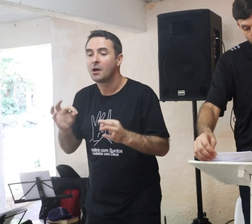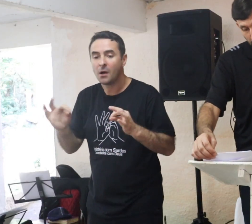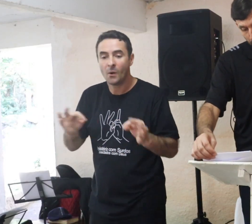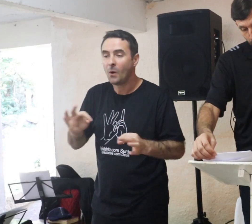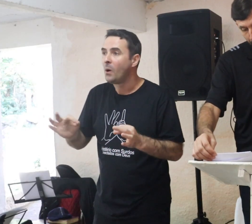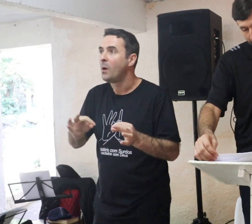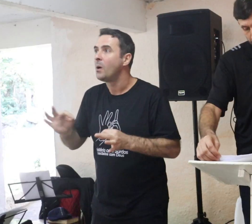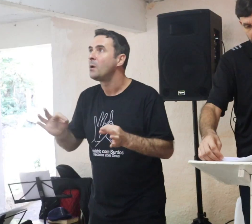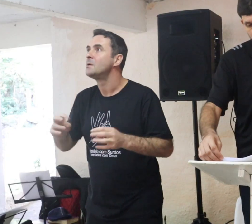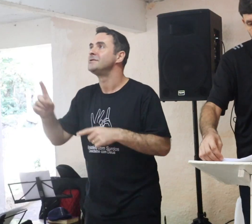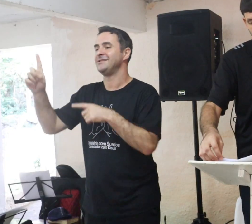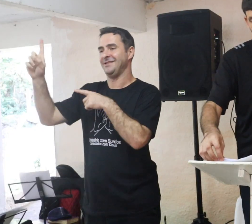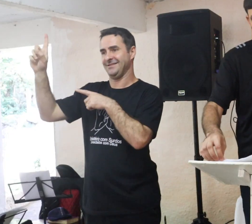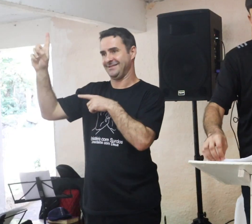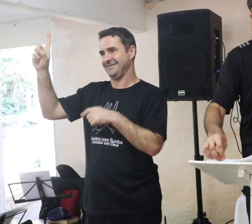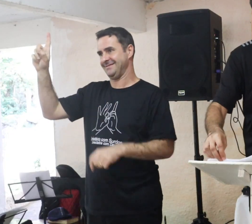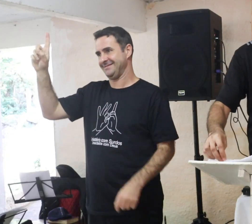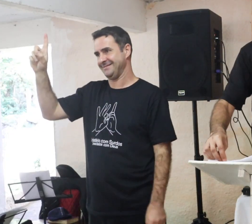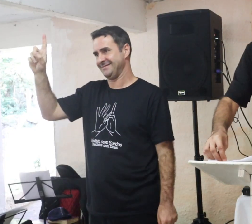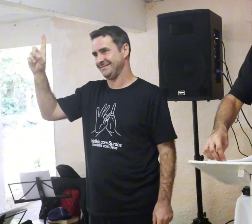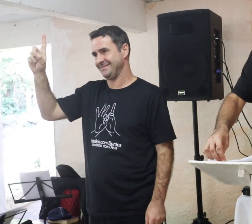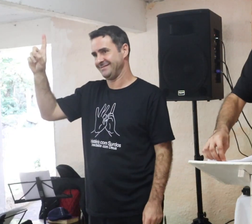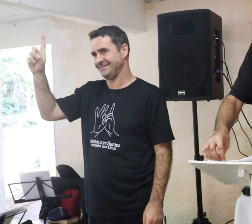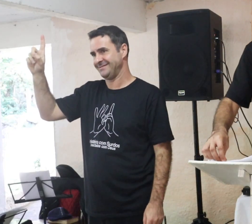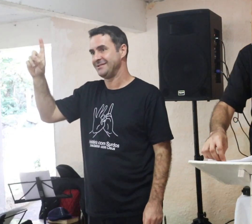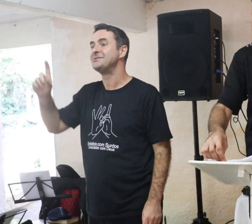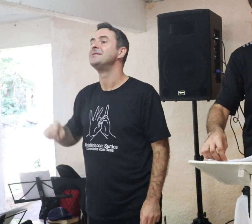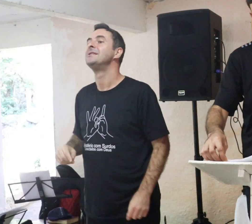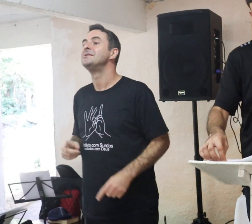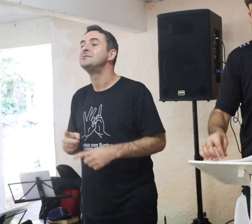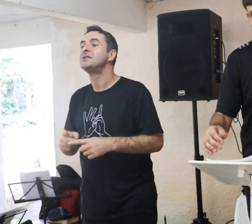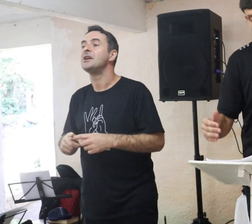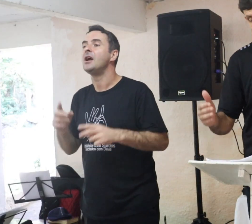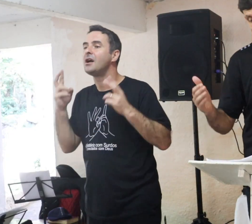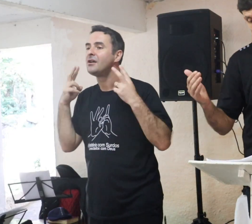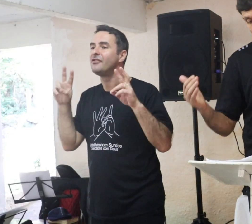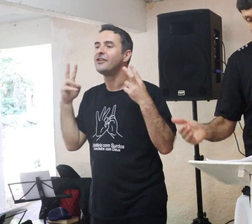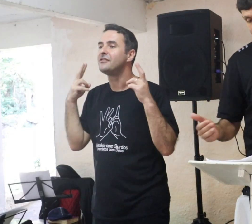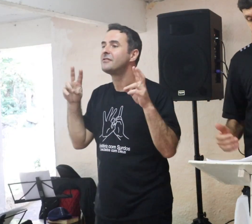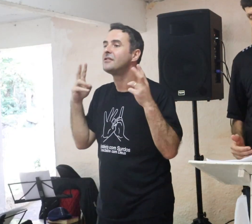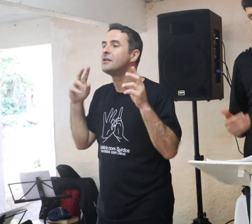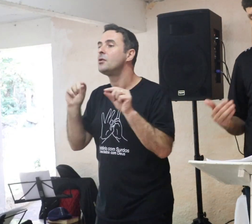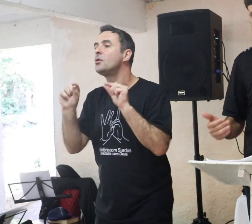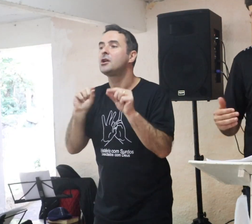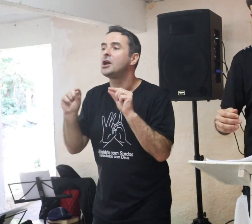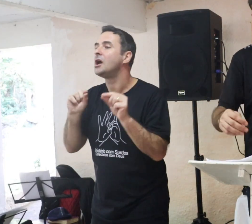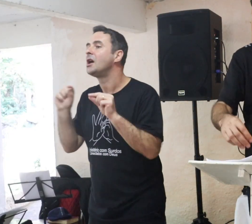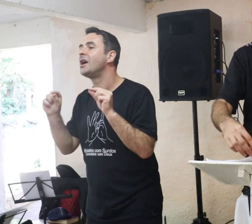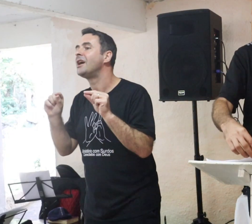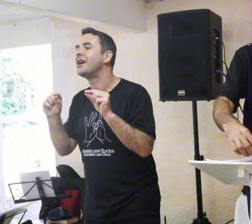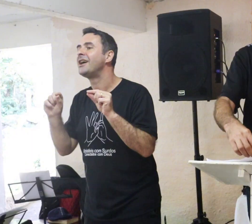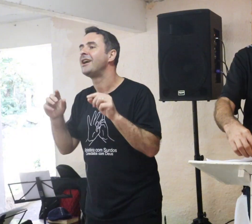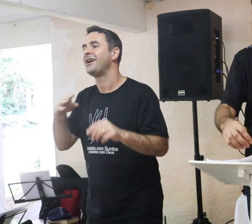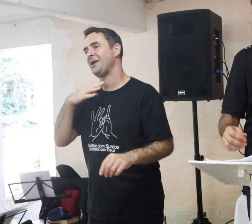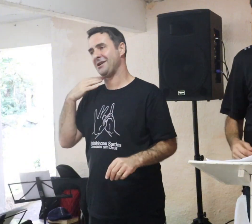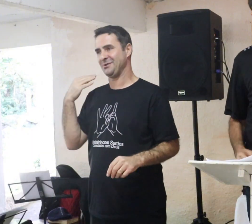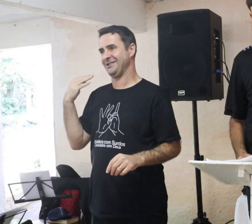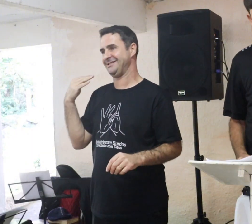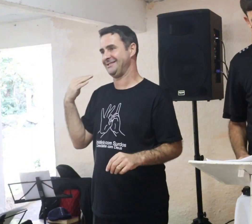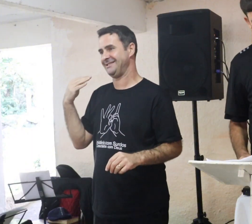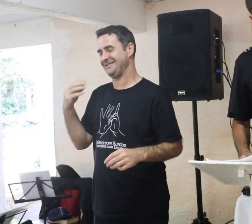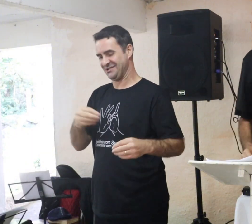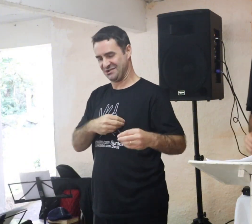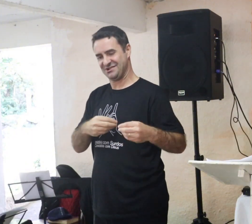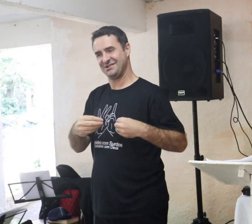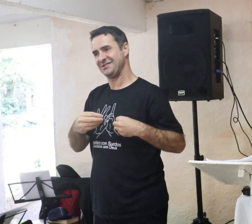a execução do plano de Deus de conquistar a morte, para que esse plano, para que ele seja cumprido na